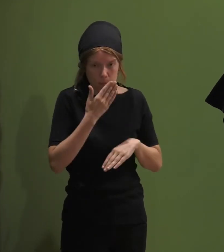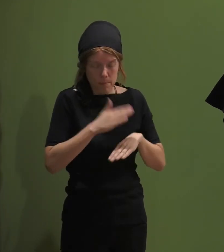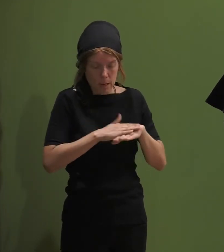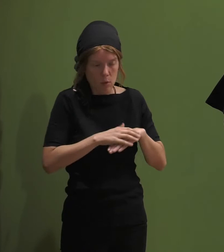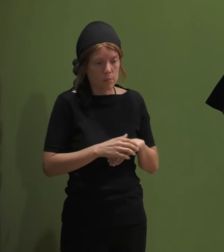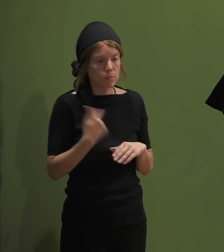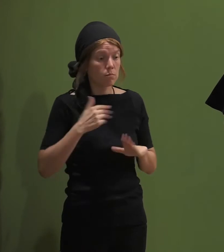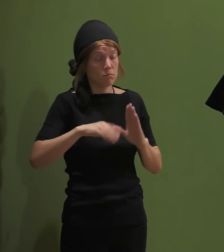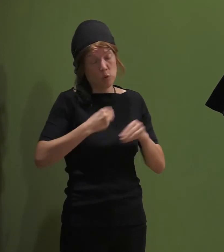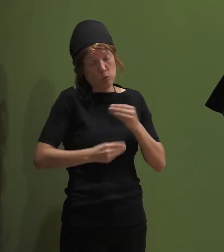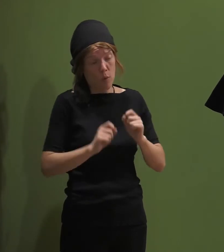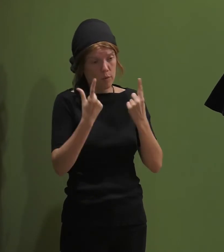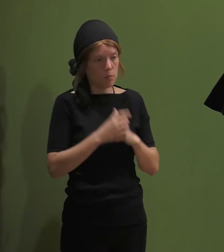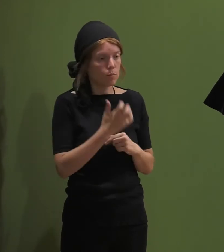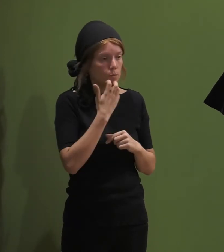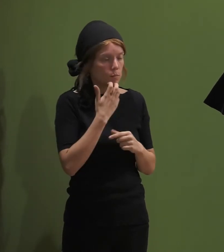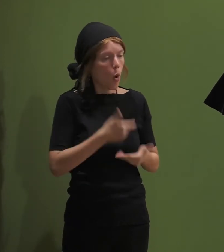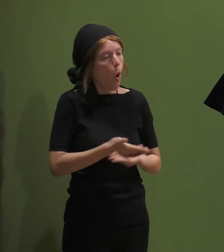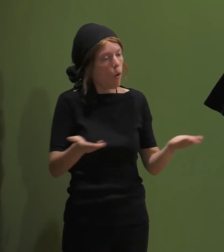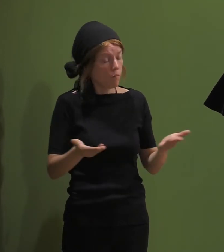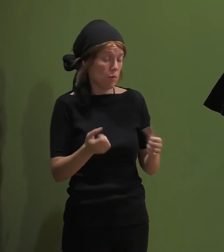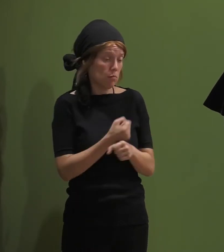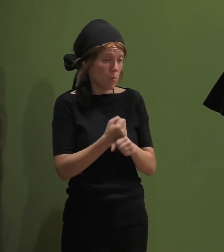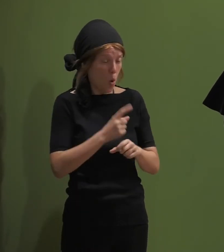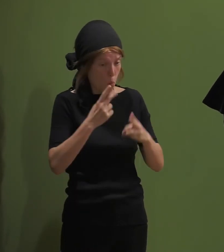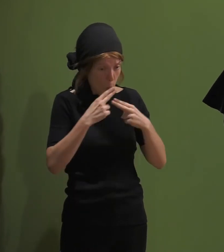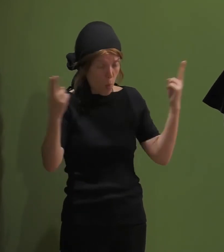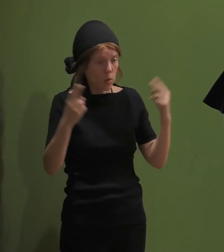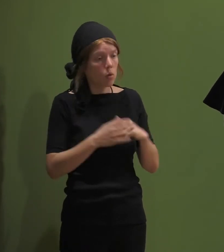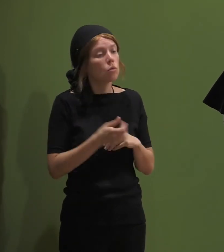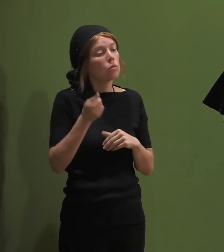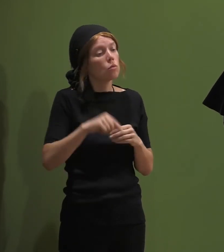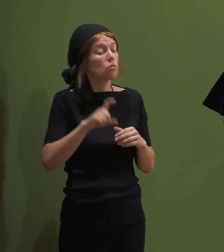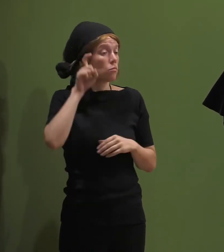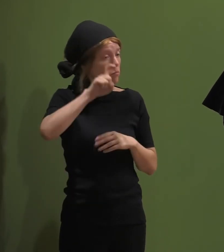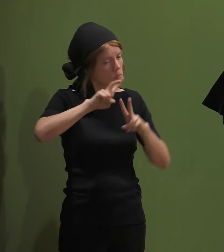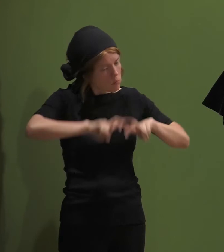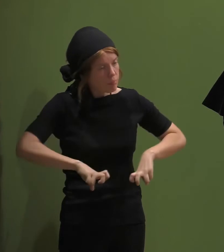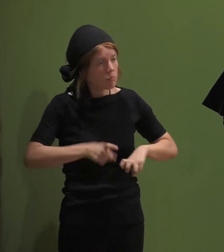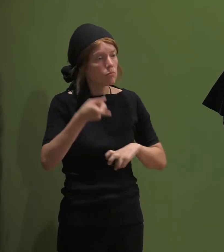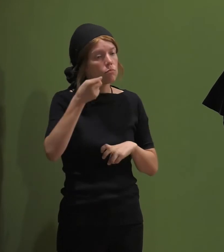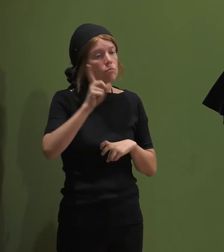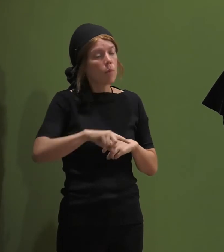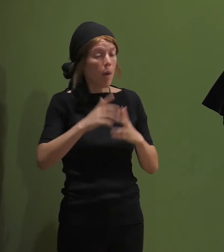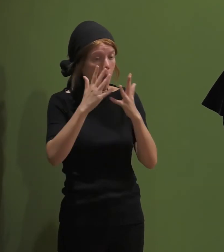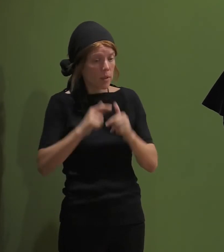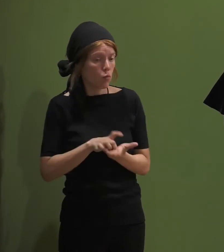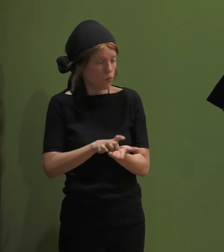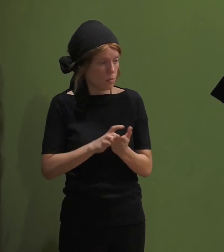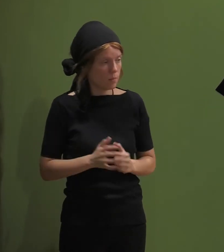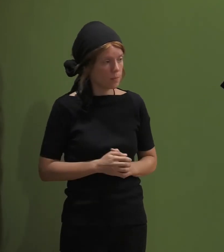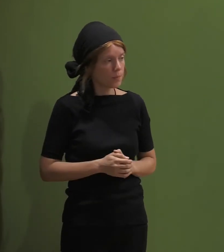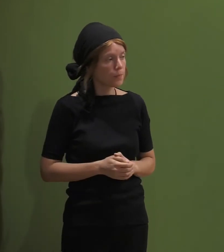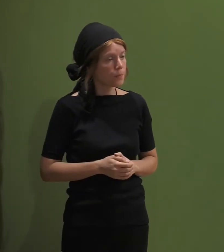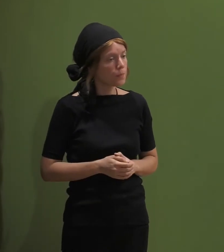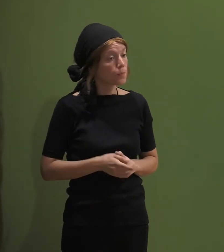y que no se habían ejecutado, especialmente las ofertas de empleo público, tanto del personal docente e investigador como del de Administración y Servicios,